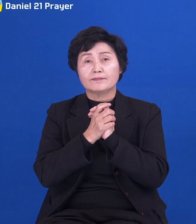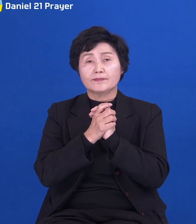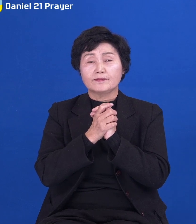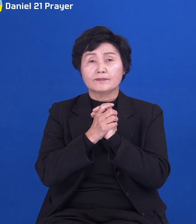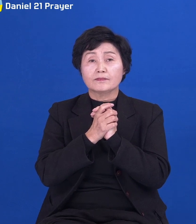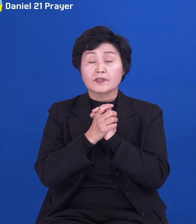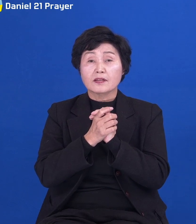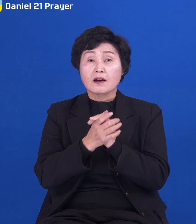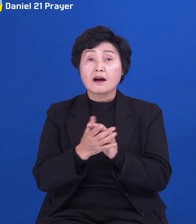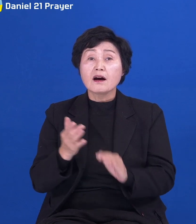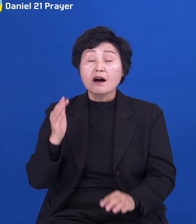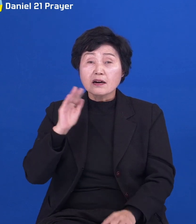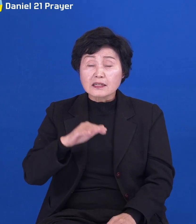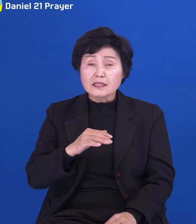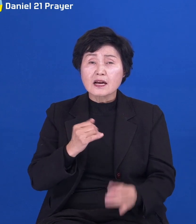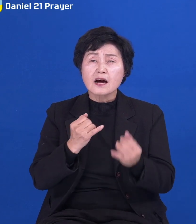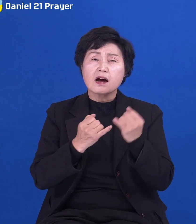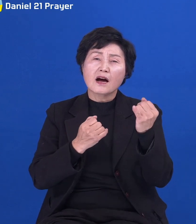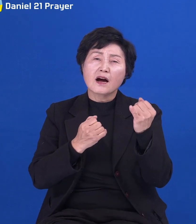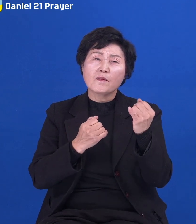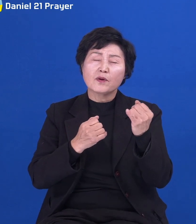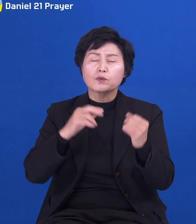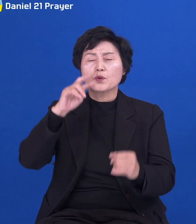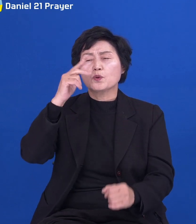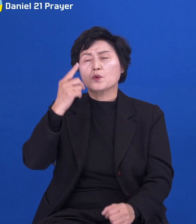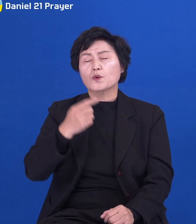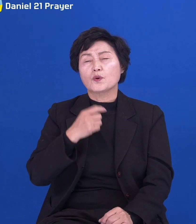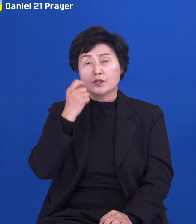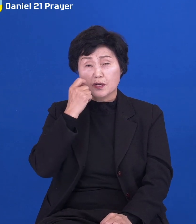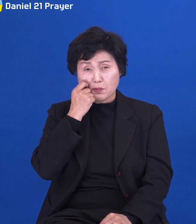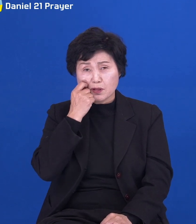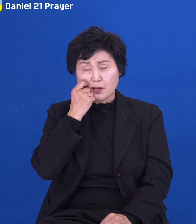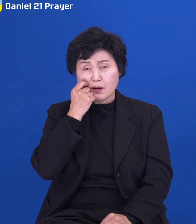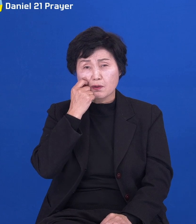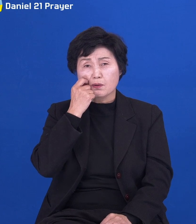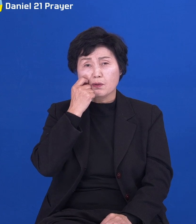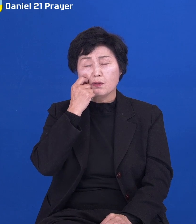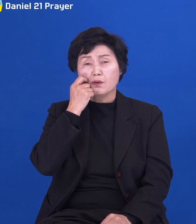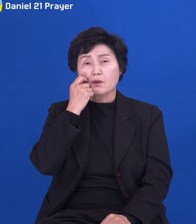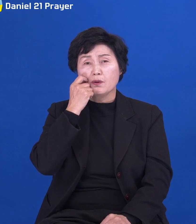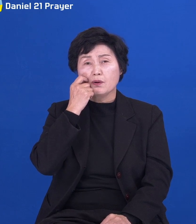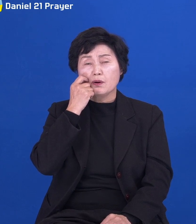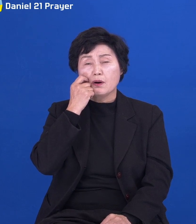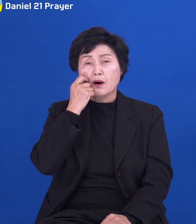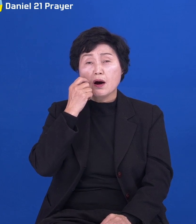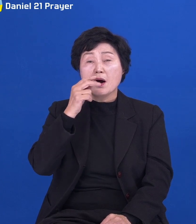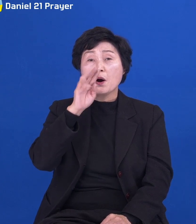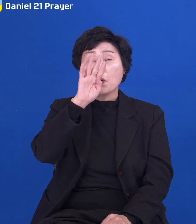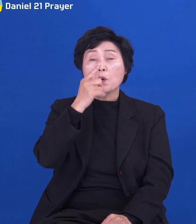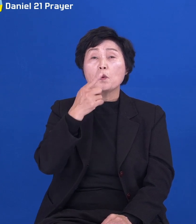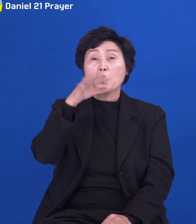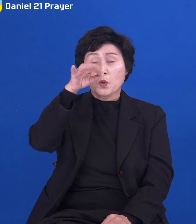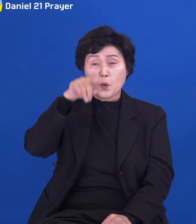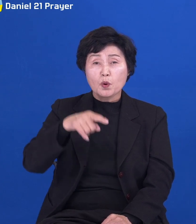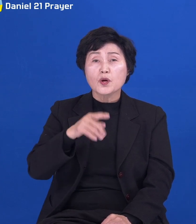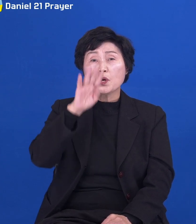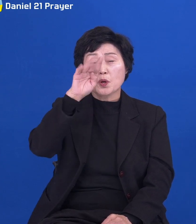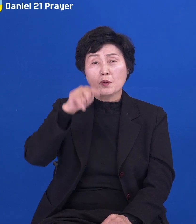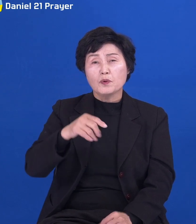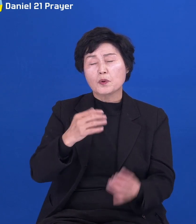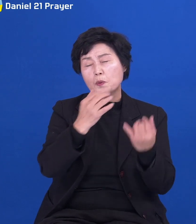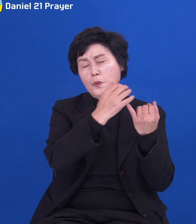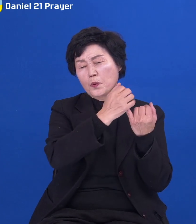그러나 끝내 돌아오지 못했고, 사모님은 중국 동문으로 인해 온성군 보입으로 북송이 되셨어요. 사실